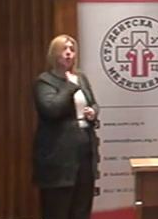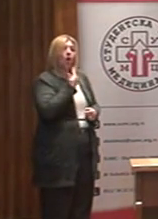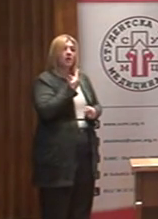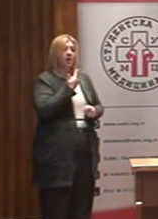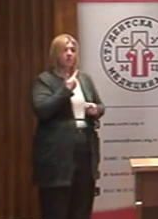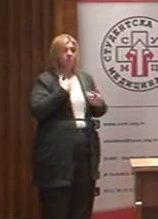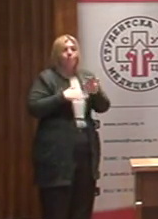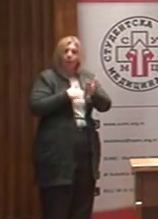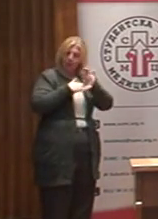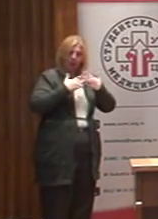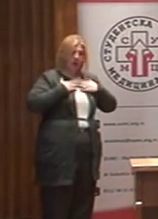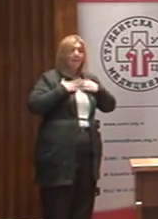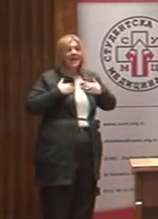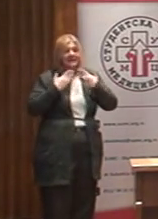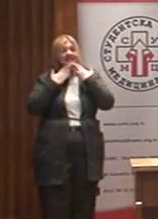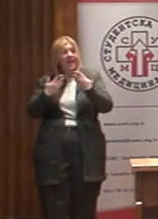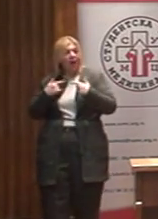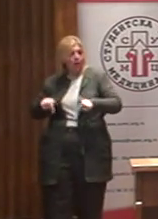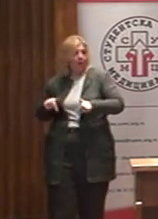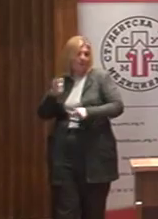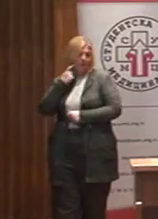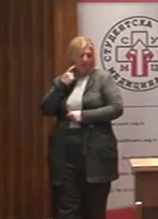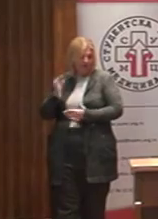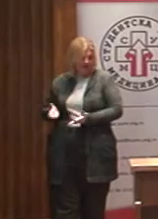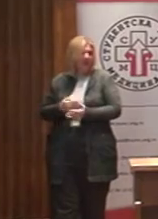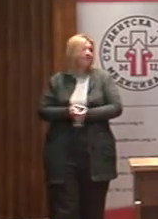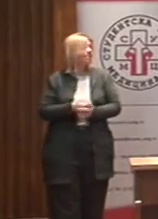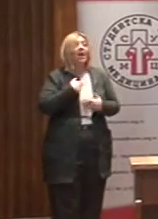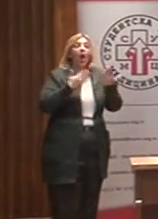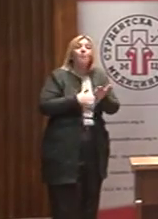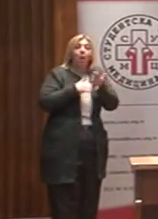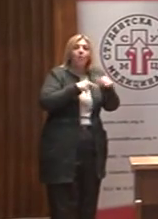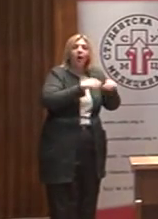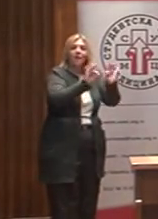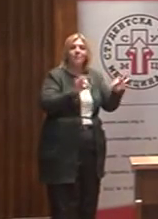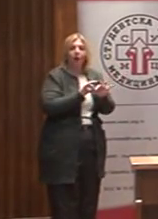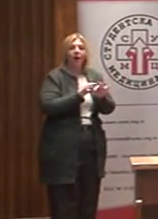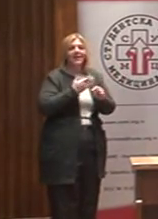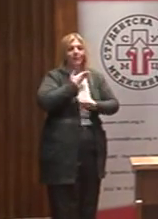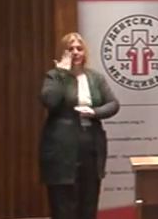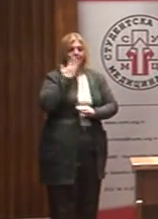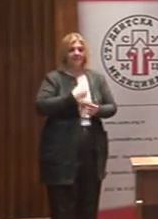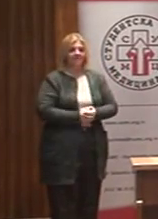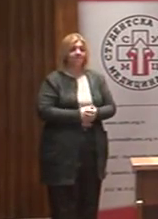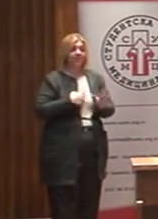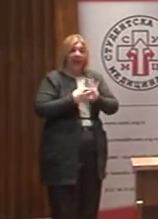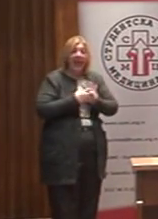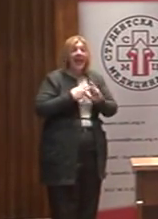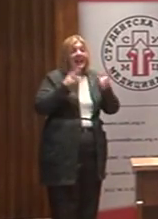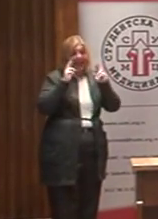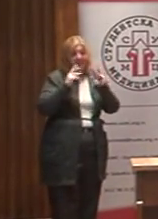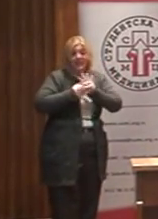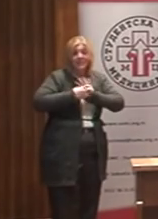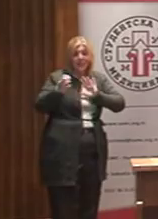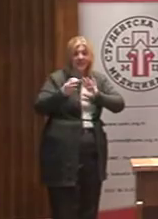pomoć nama, kojim se ja zahvaljujem ovom prilikom, pomogao da se ovaj projekat ostvari i nadam se da ćemo dalje nastaviti sa saradnjom